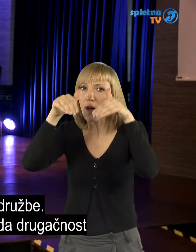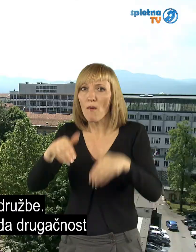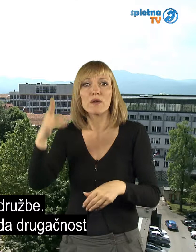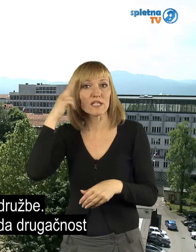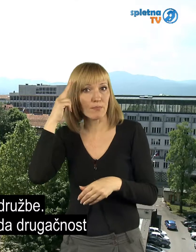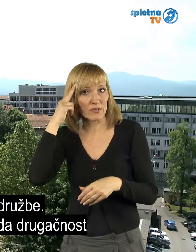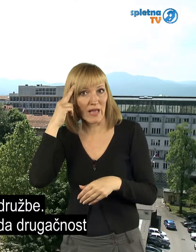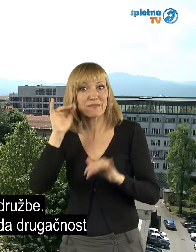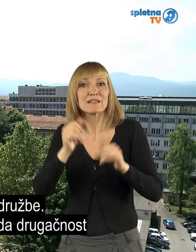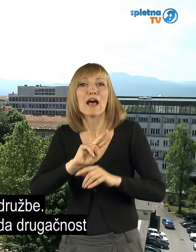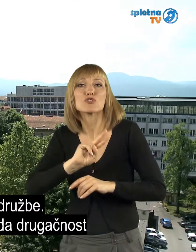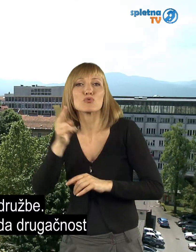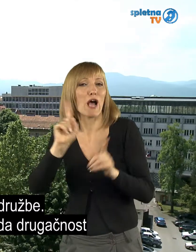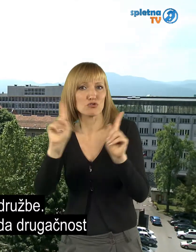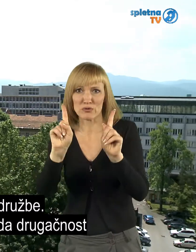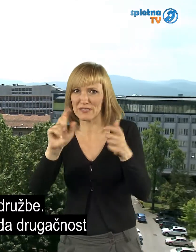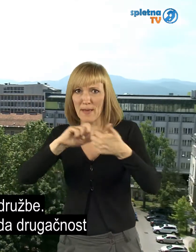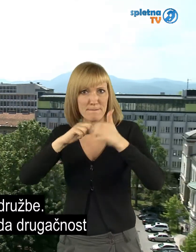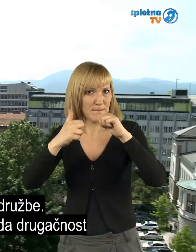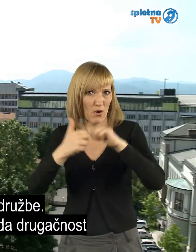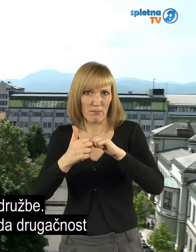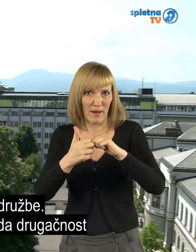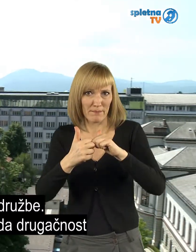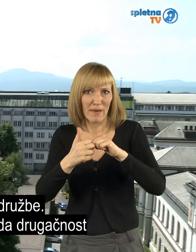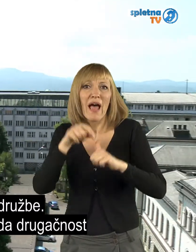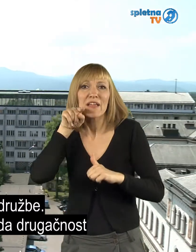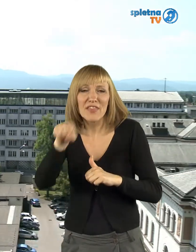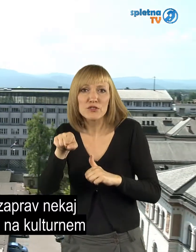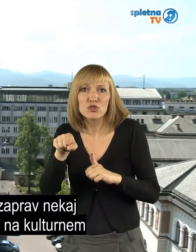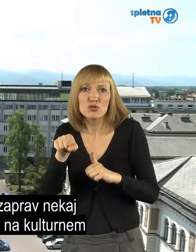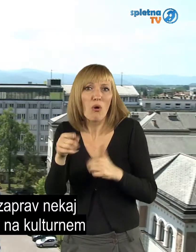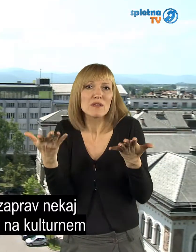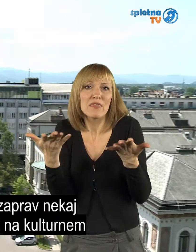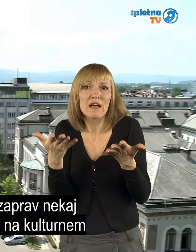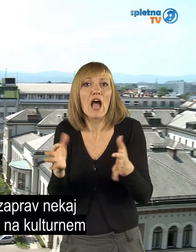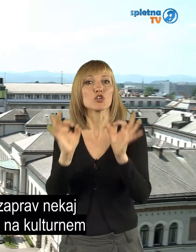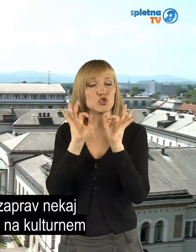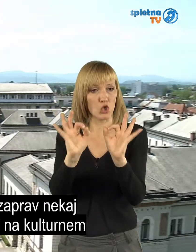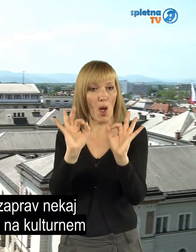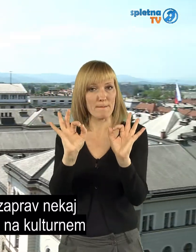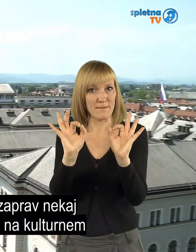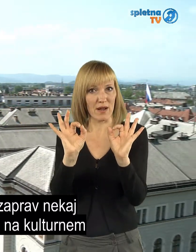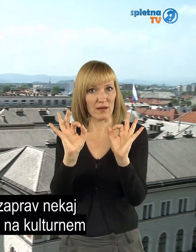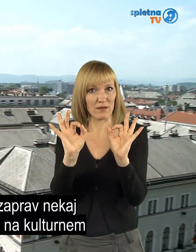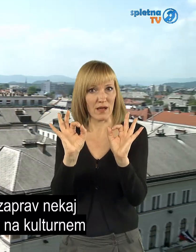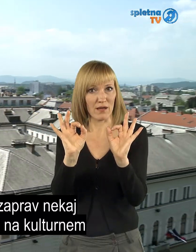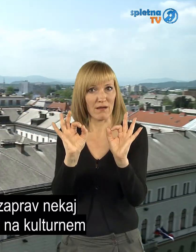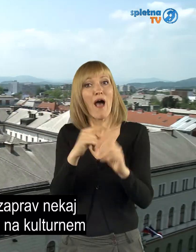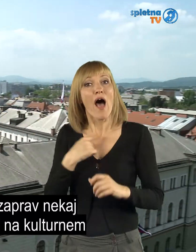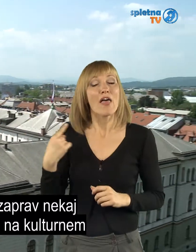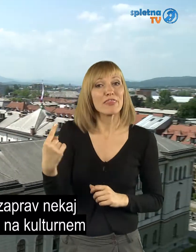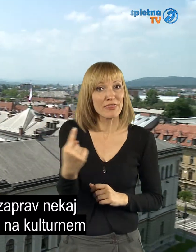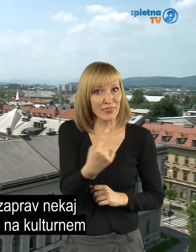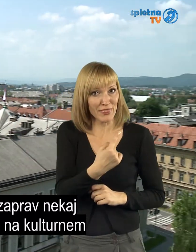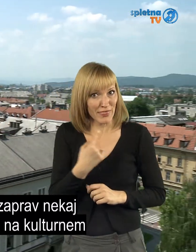to understand that diversity is not a problem. It can be a very good